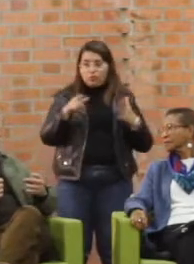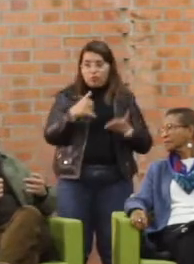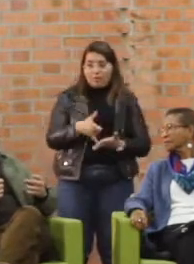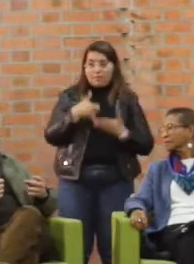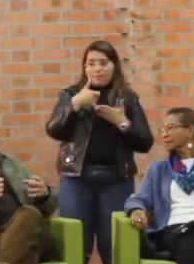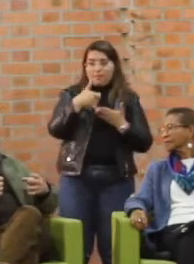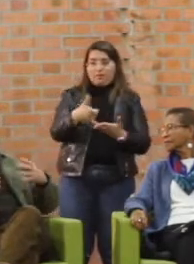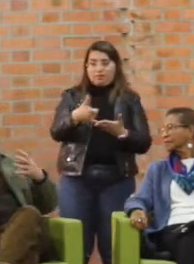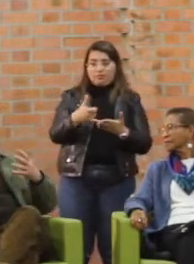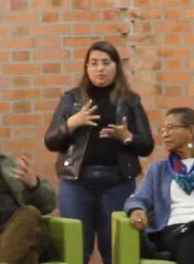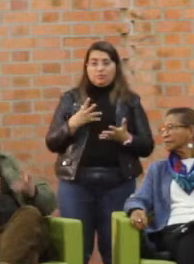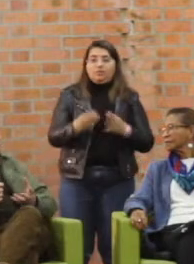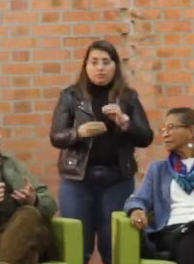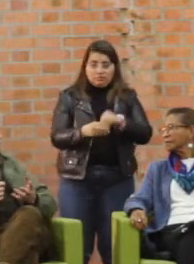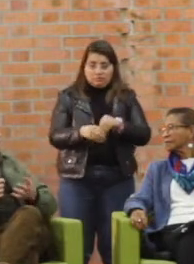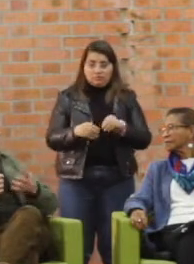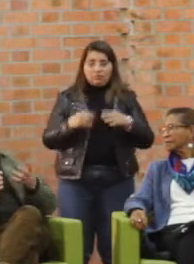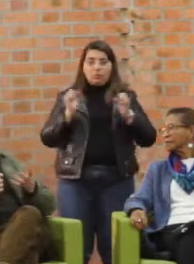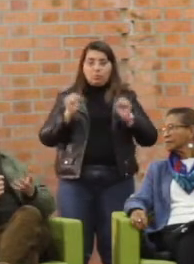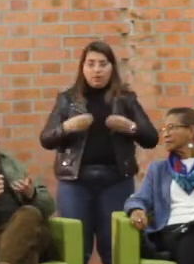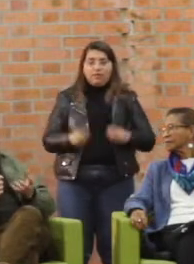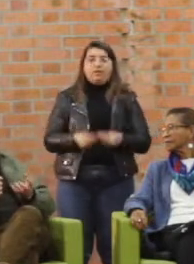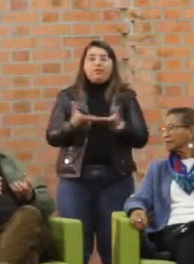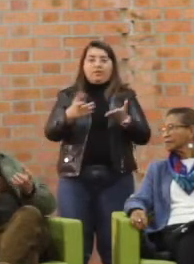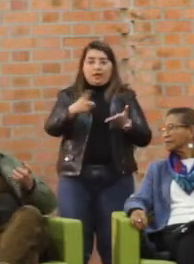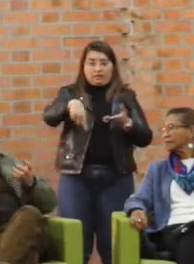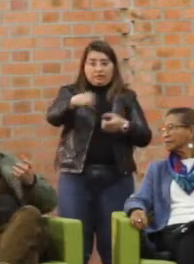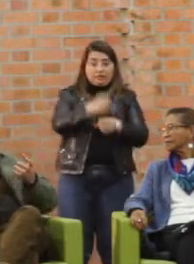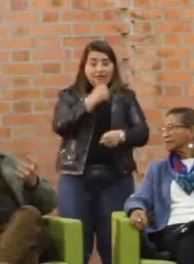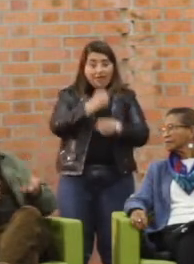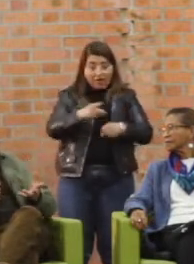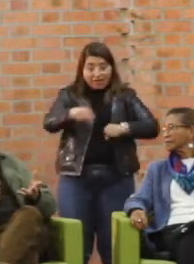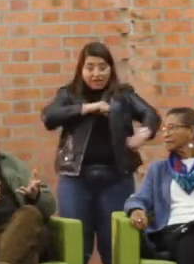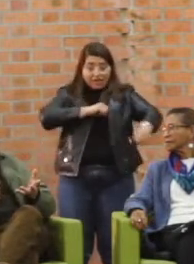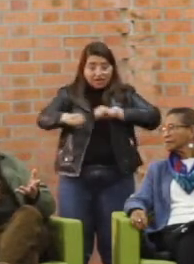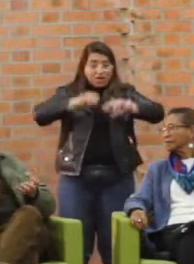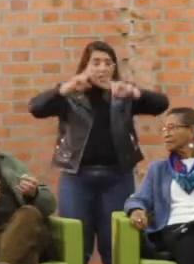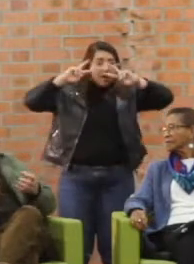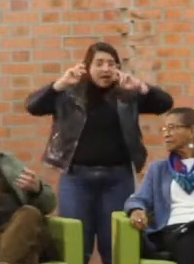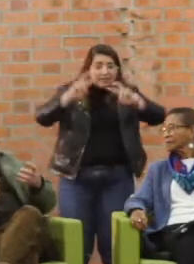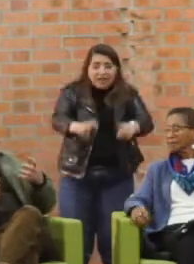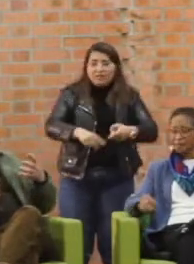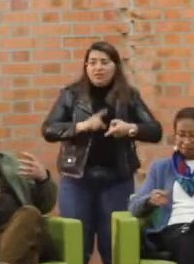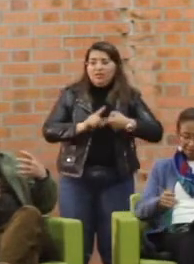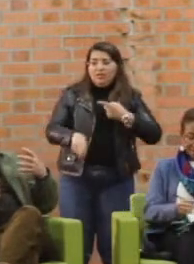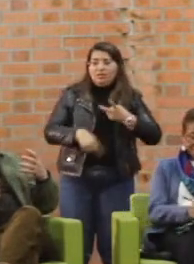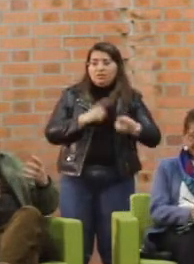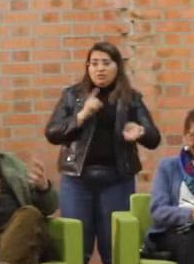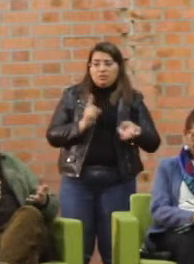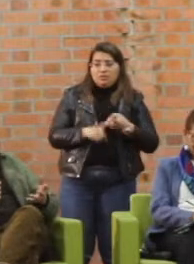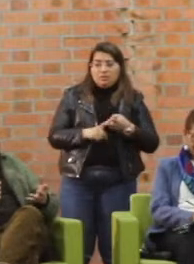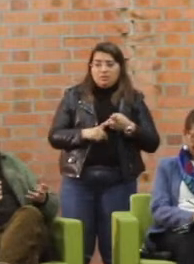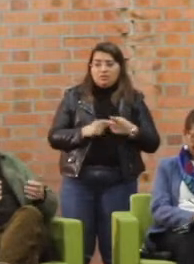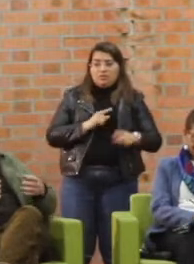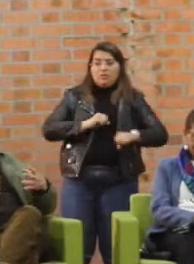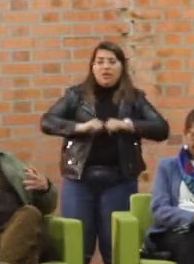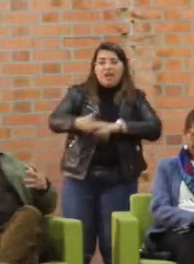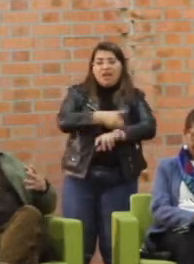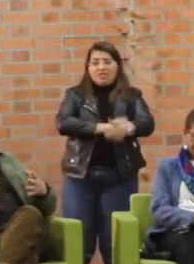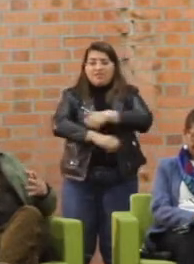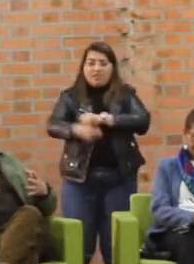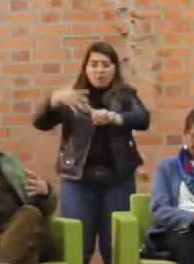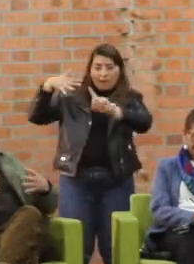de esta naturaleza puede contribuir a ese trabajo de que haya investigaciones que haya labores de activismo